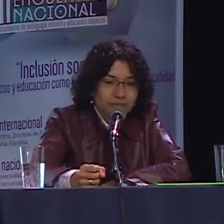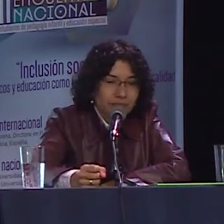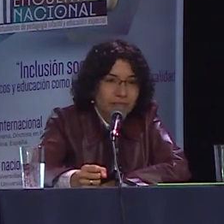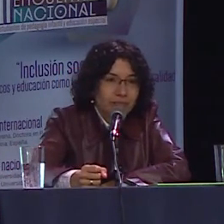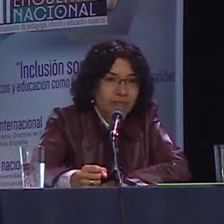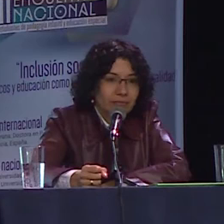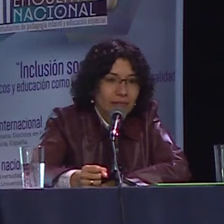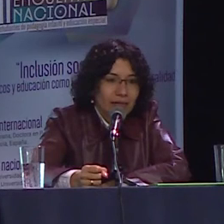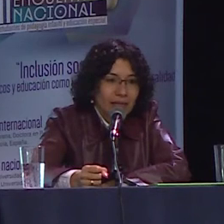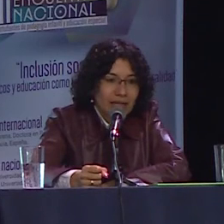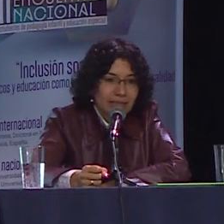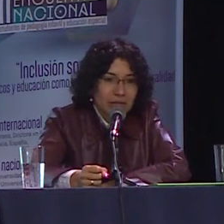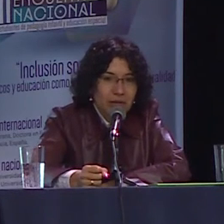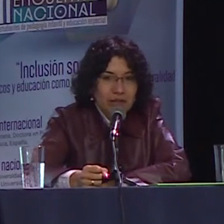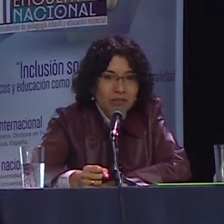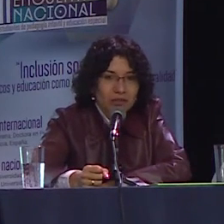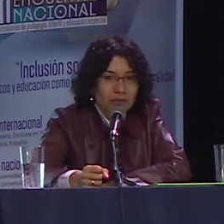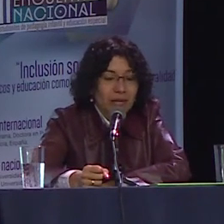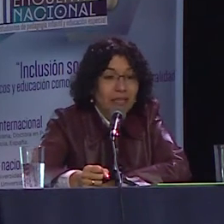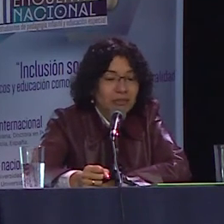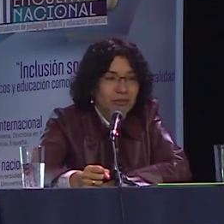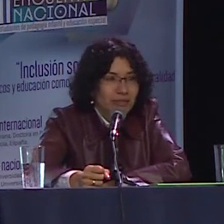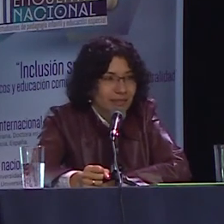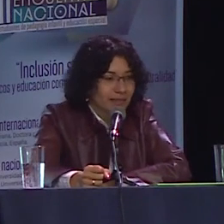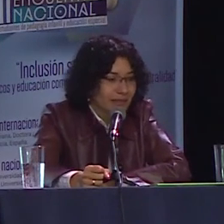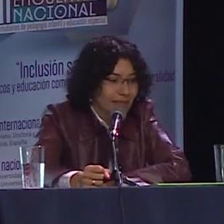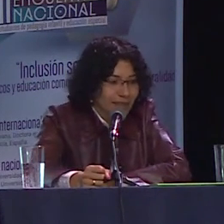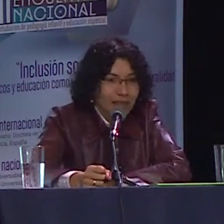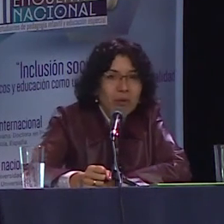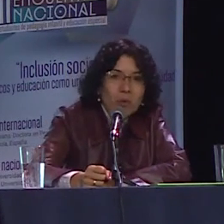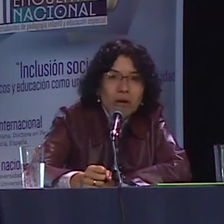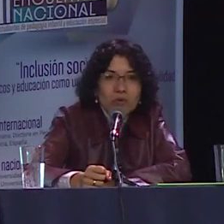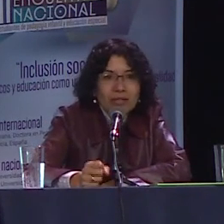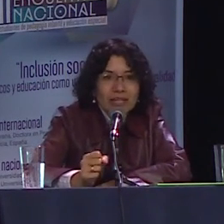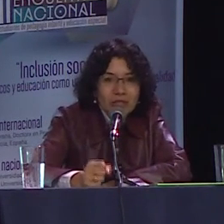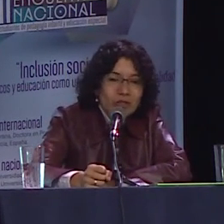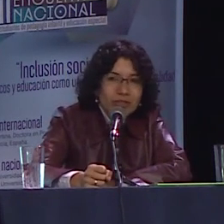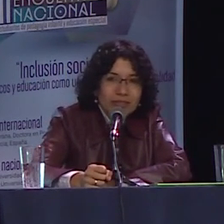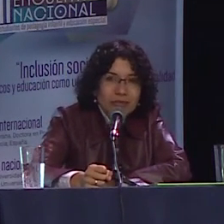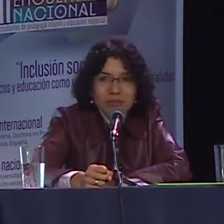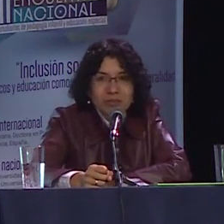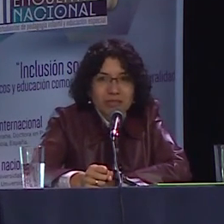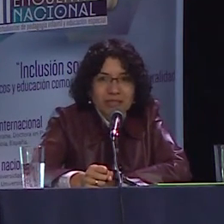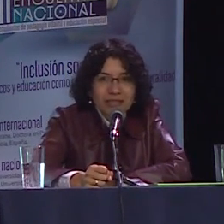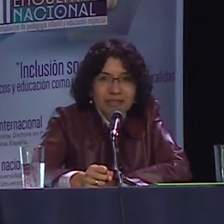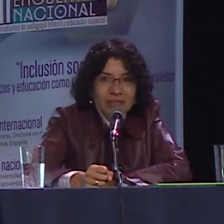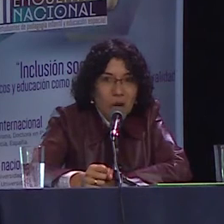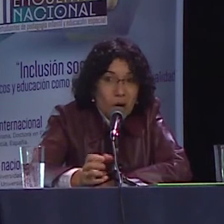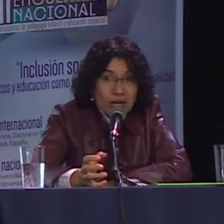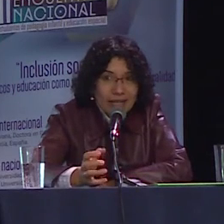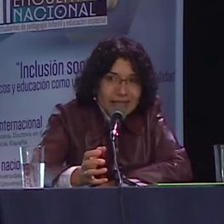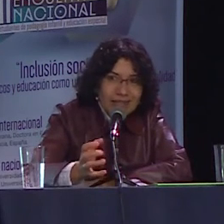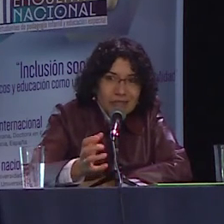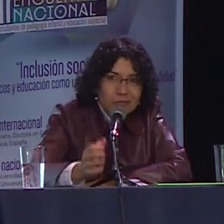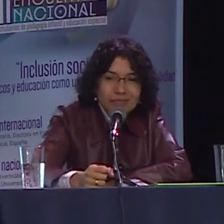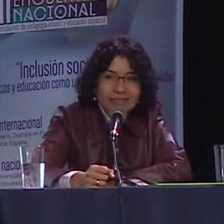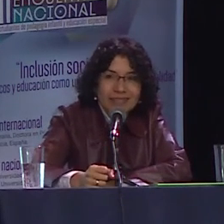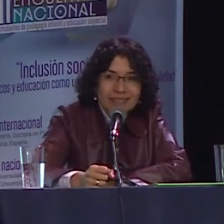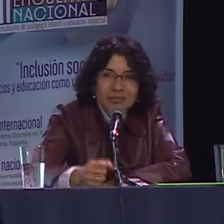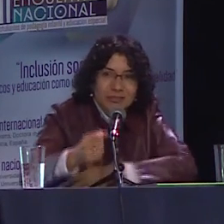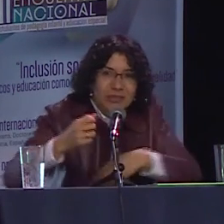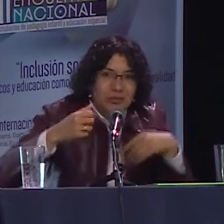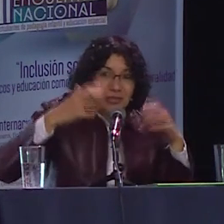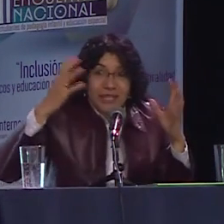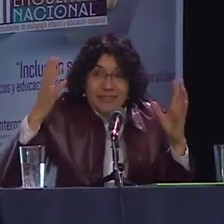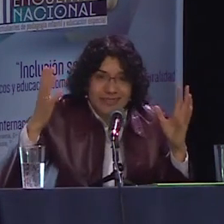otro. Ayer hablaba con maestros y les decía: wow, qué nota es cuando a uno le dicen: hola Leida, ¿cómo